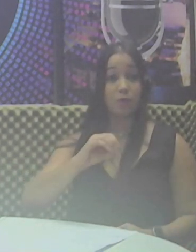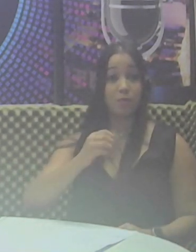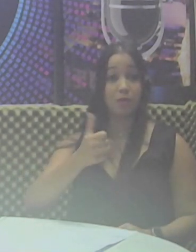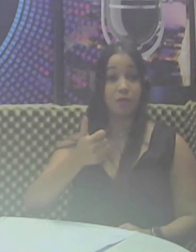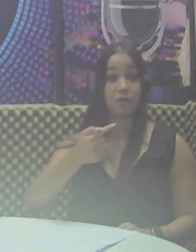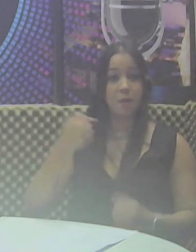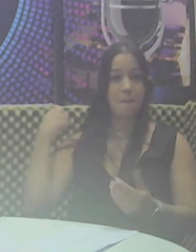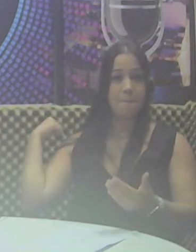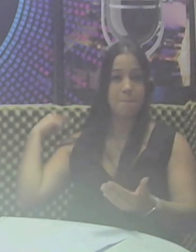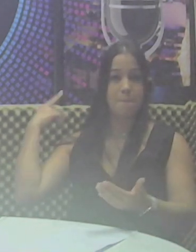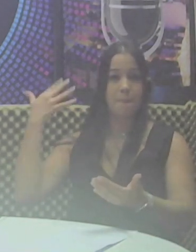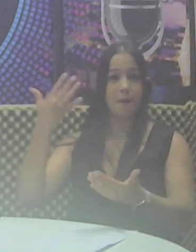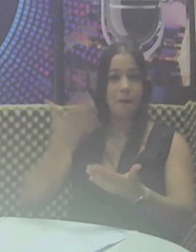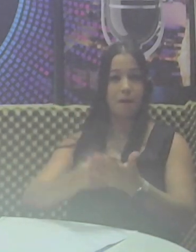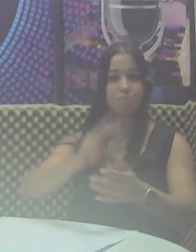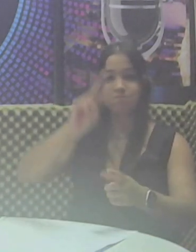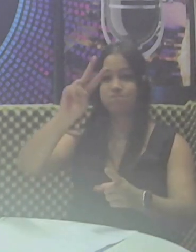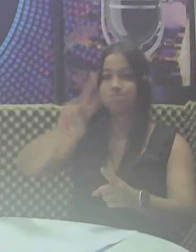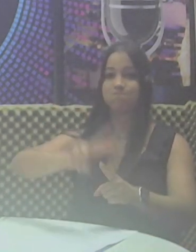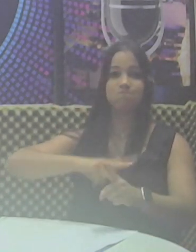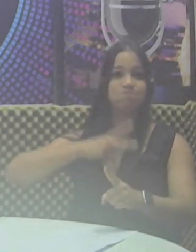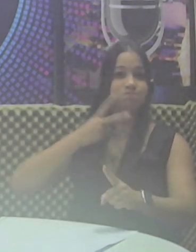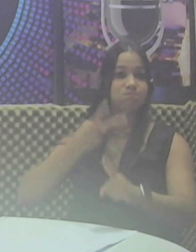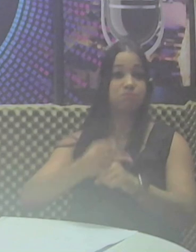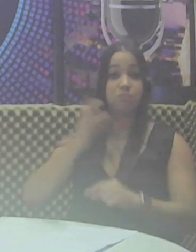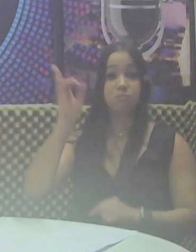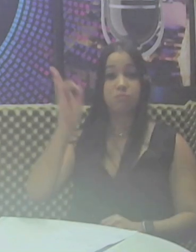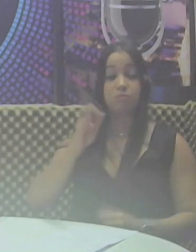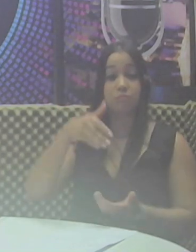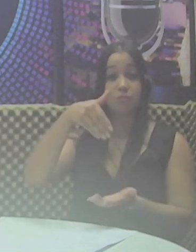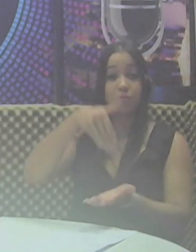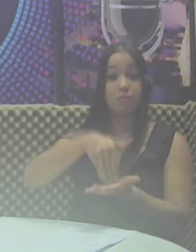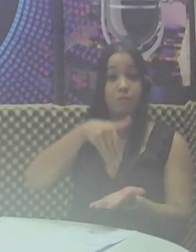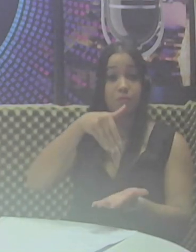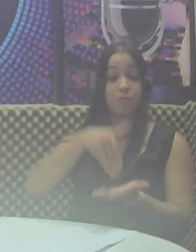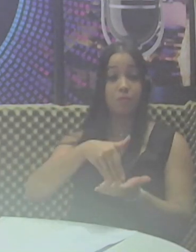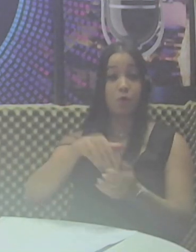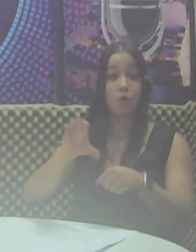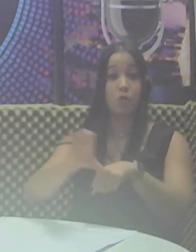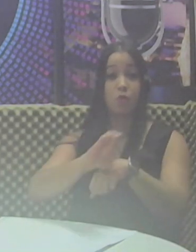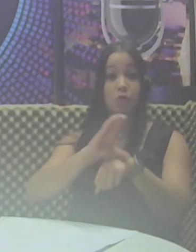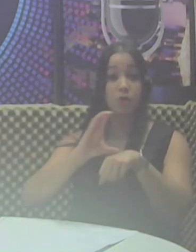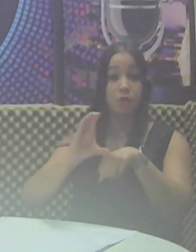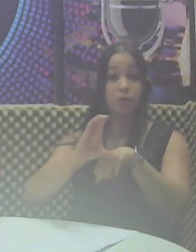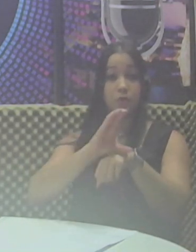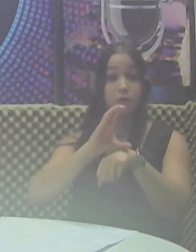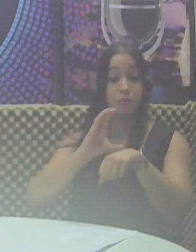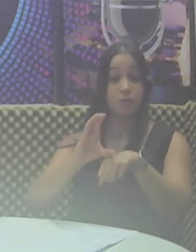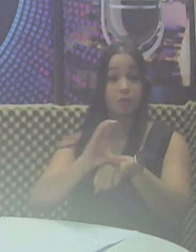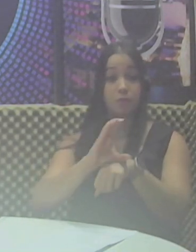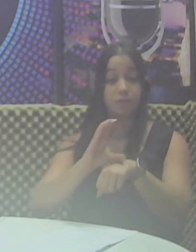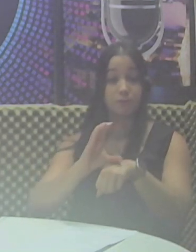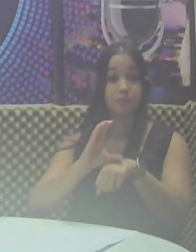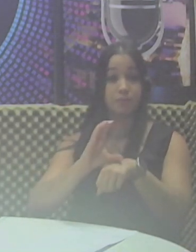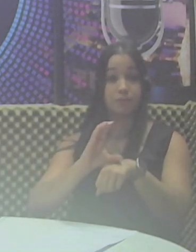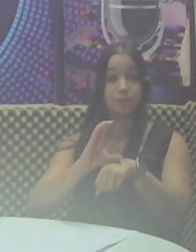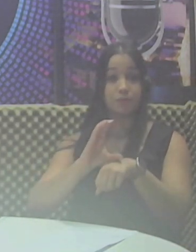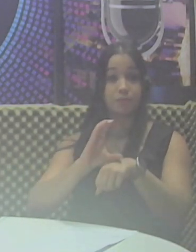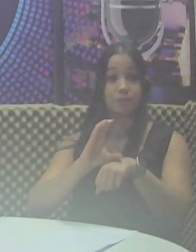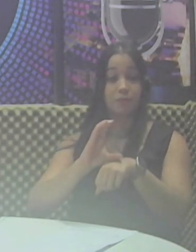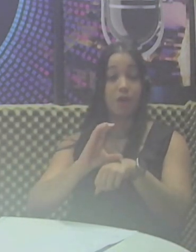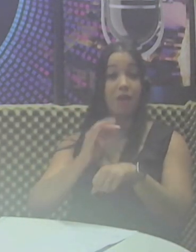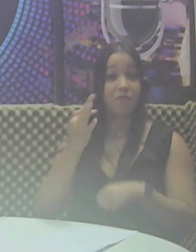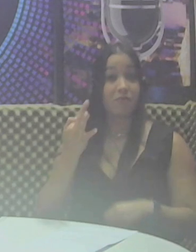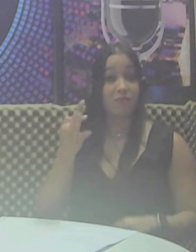do percentual mínimo de investimento previsto constitucionalmente. Enquanto a Constituição Federal determina